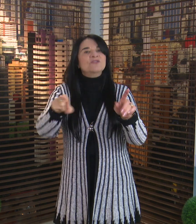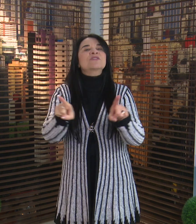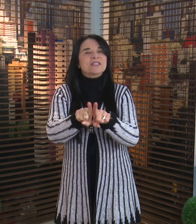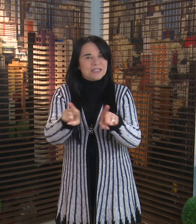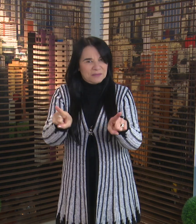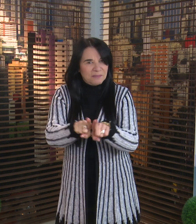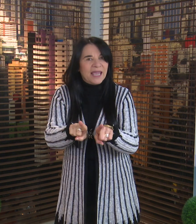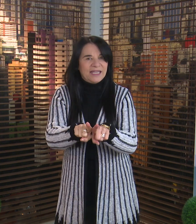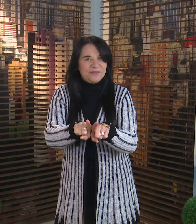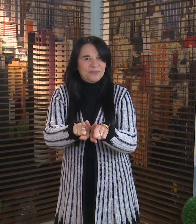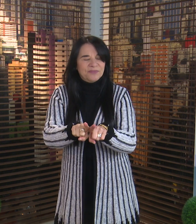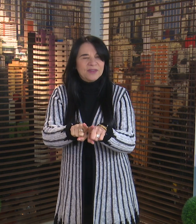significados também.